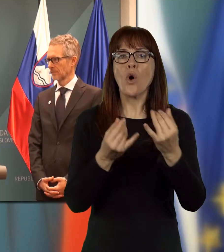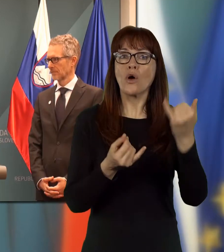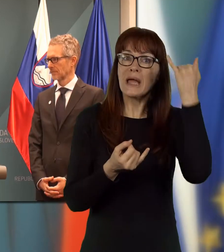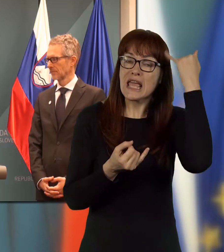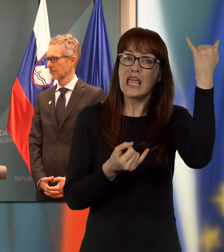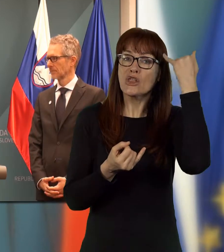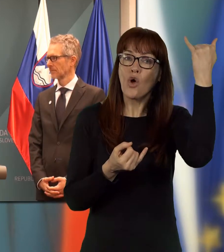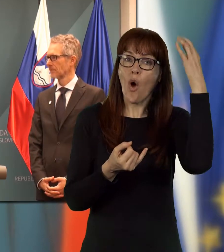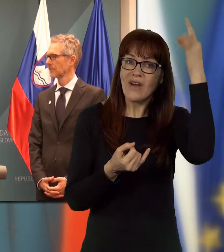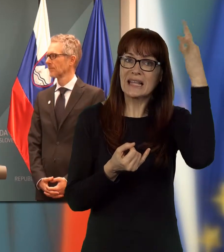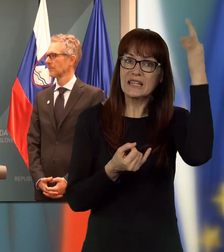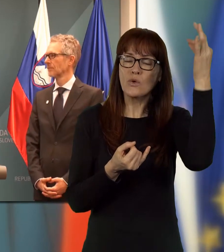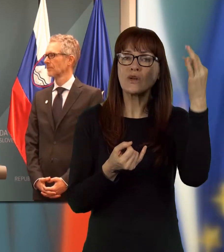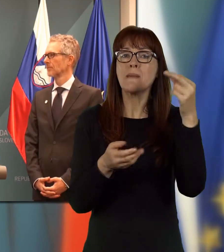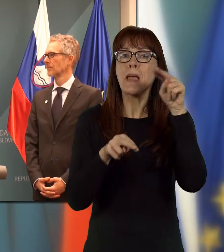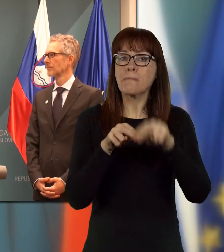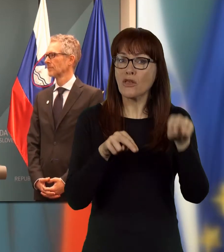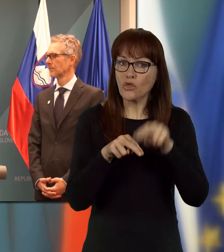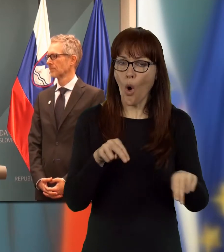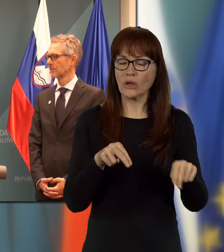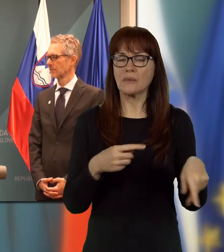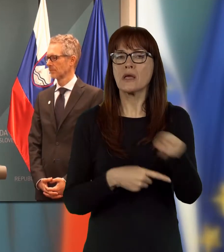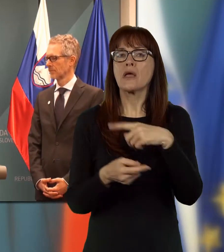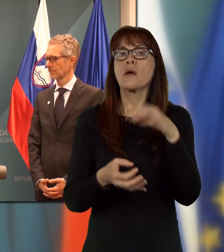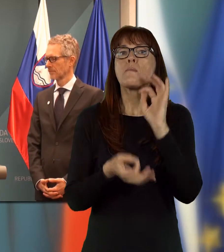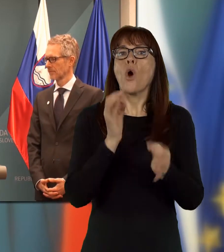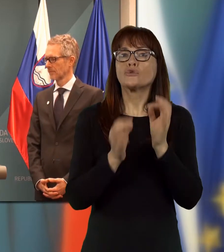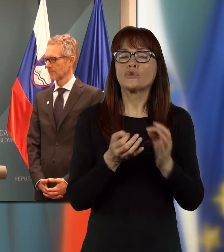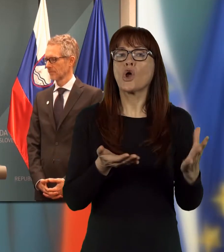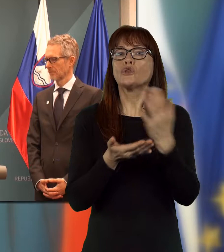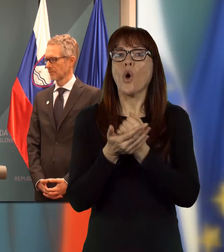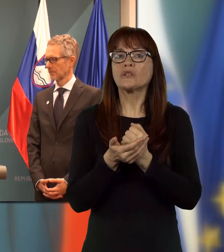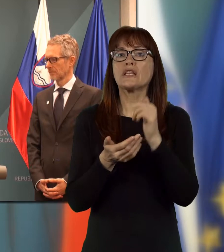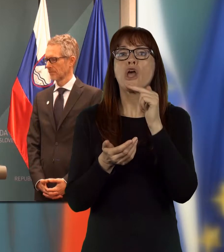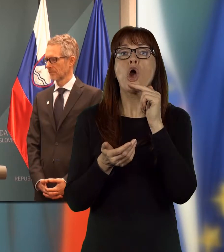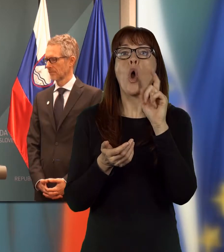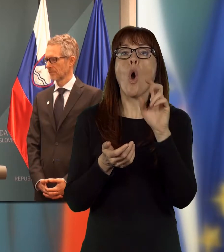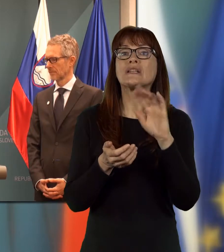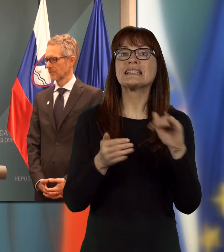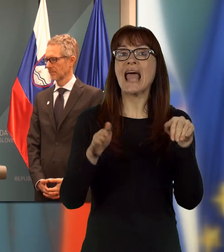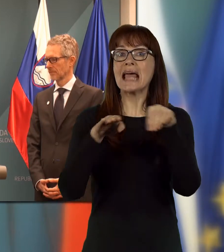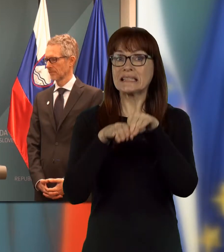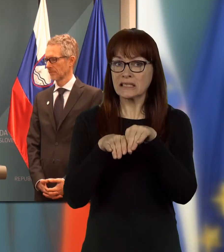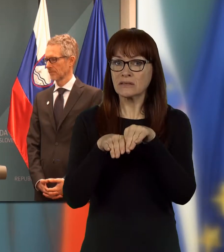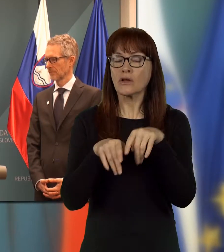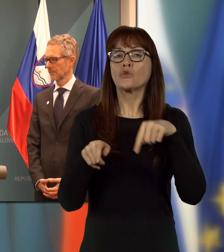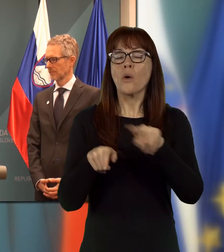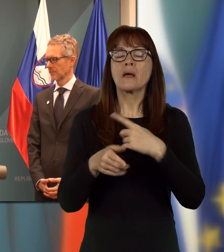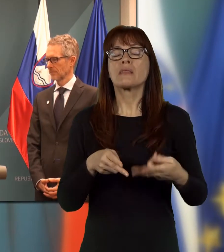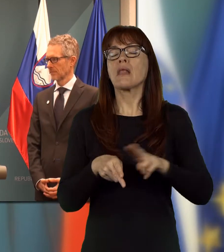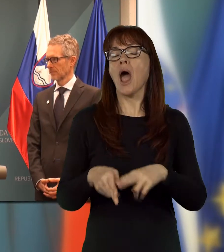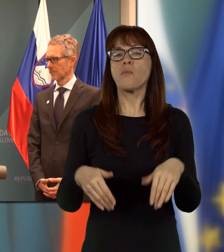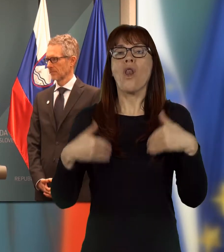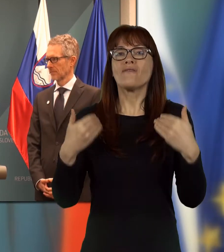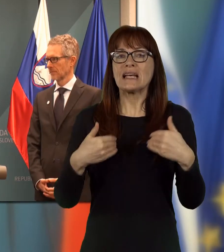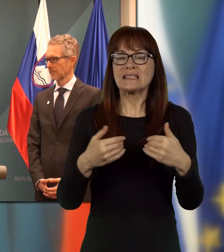novimi inovativnimi metodami, poskušali doseči konsenz in tisto, kar mene najbolj veseli,